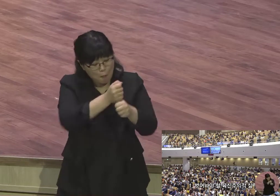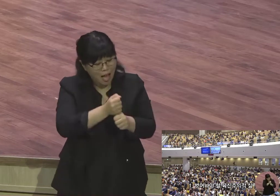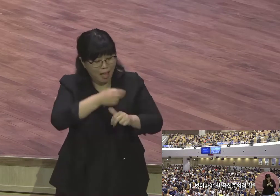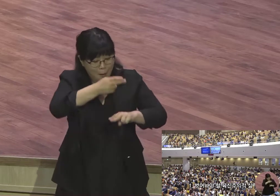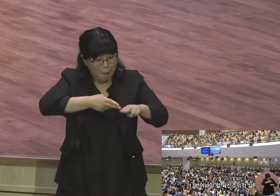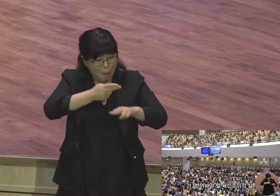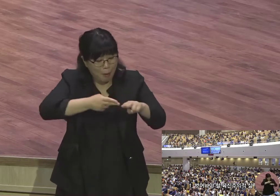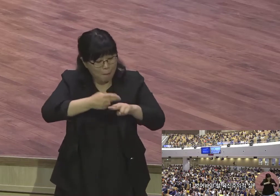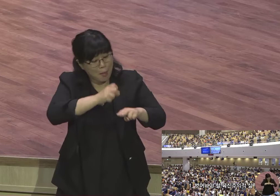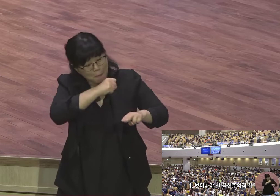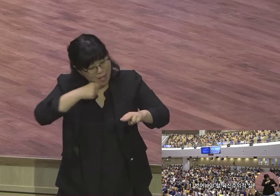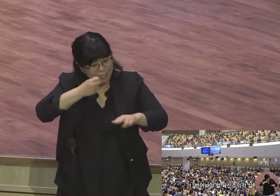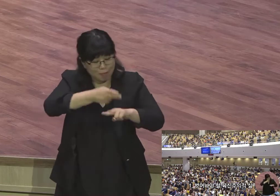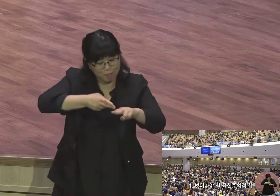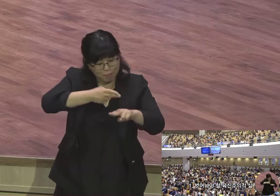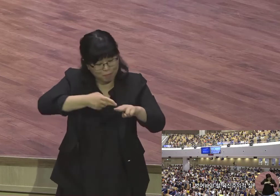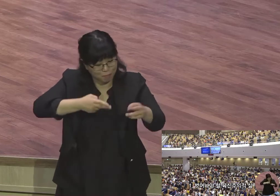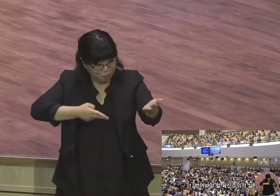가져와서 내게